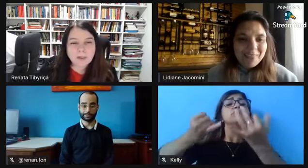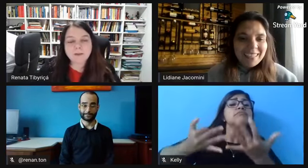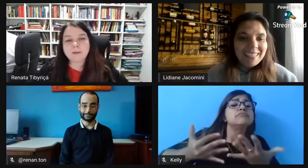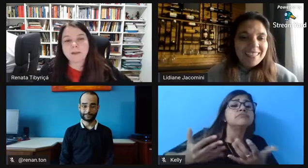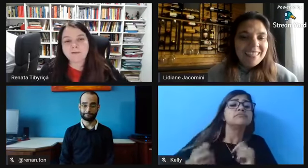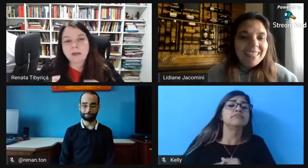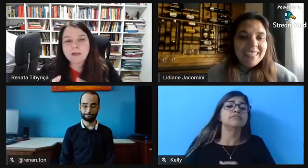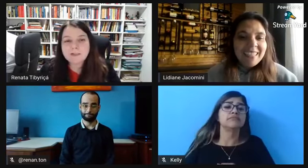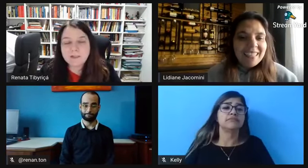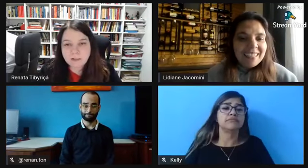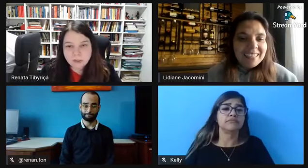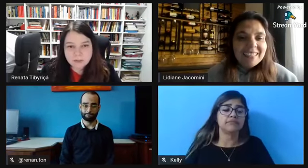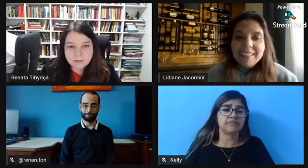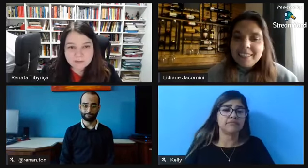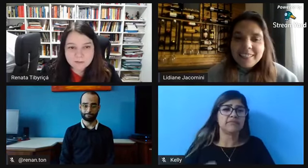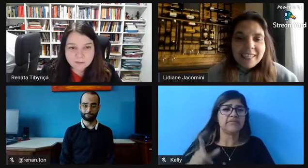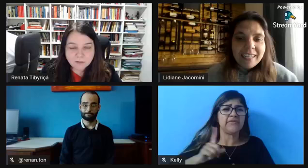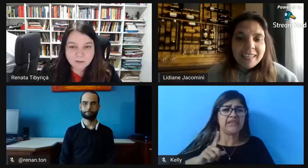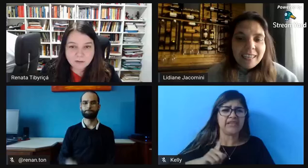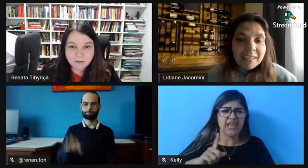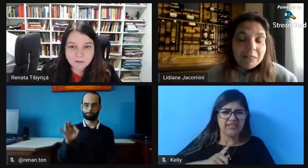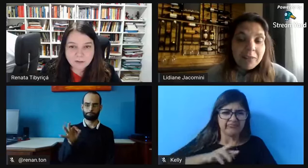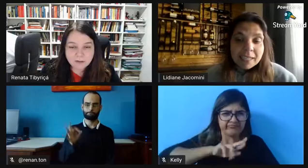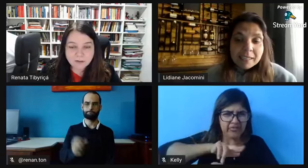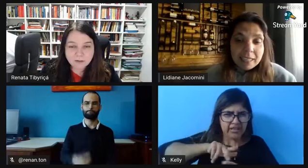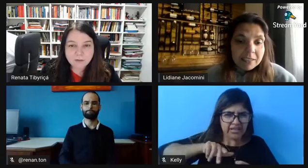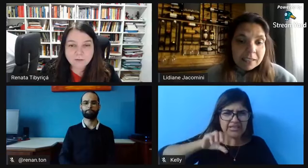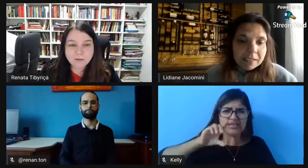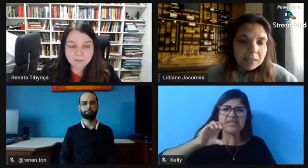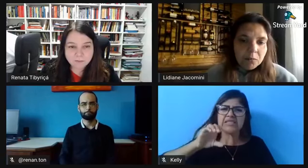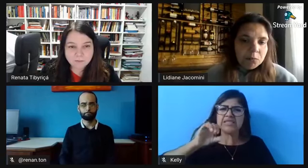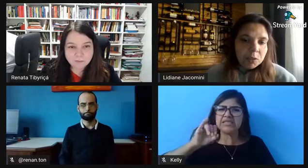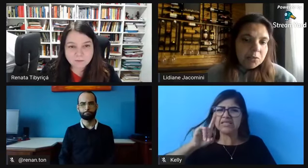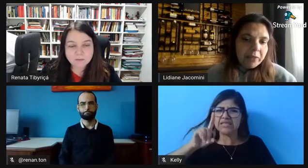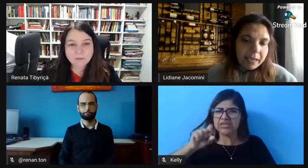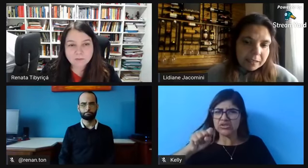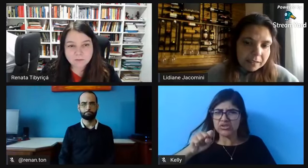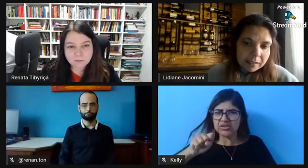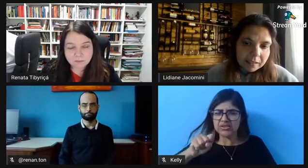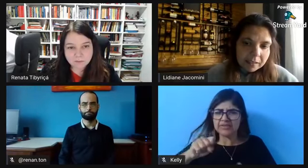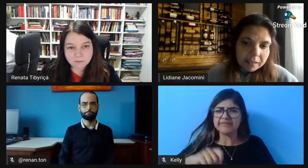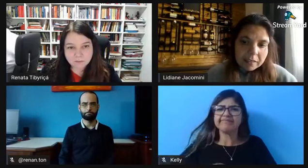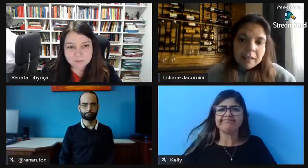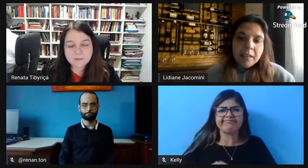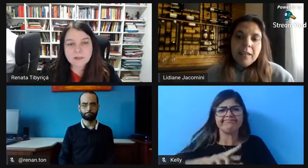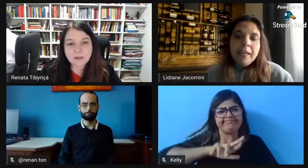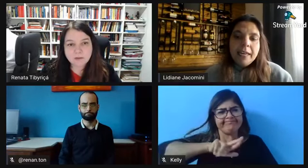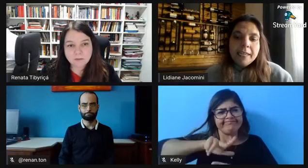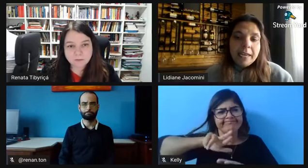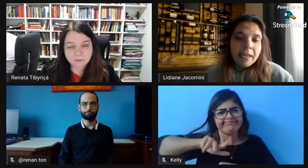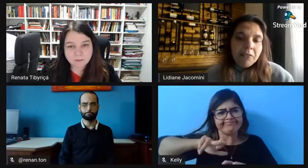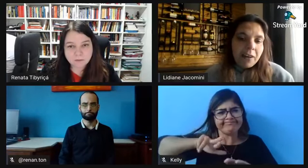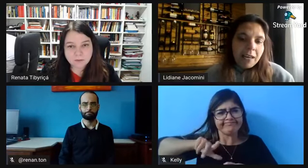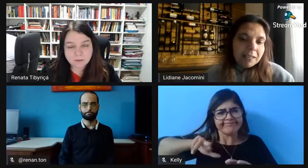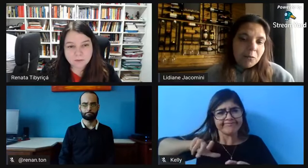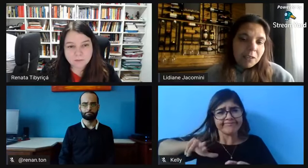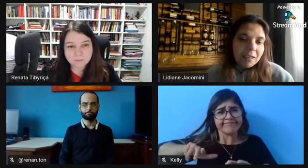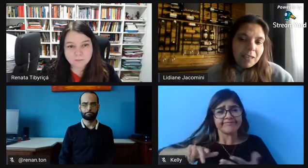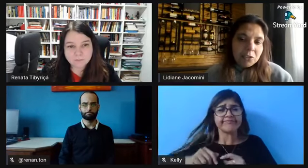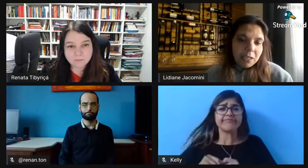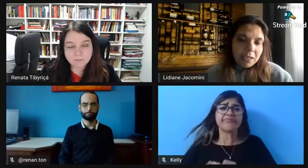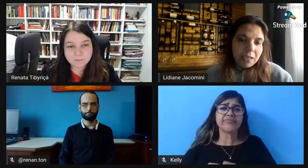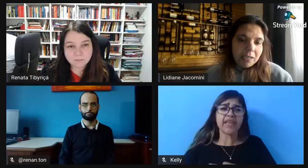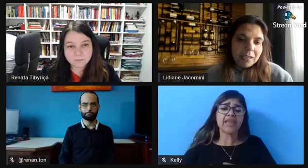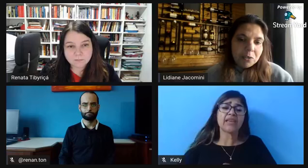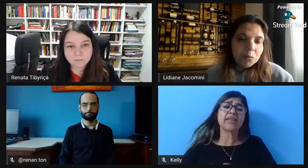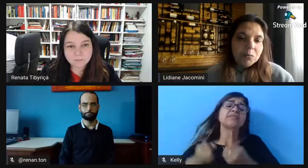Desculpa, tem várias CIDs? Ela tem várias CIDs que são muito diversas. E aí ela fala que quando